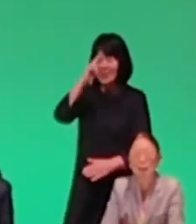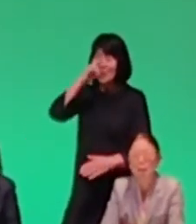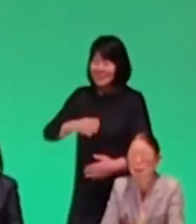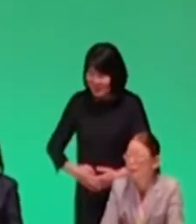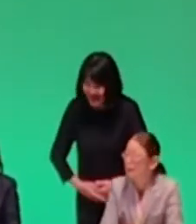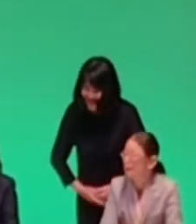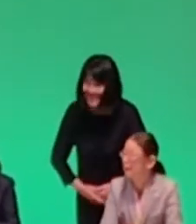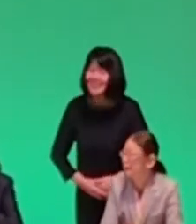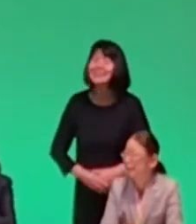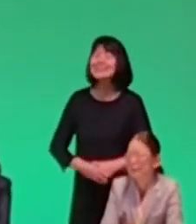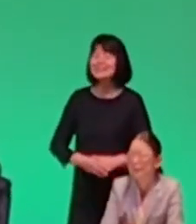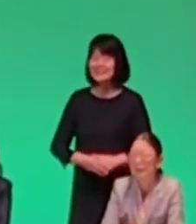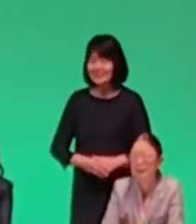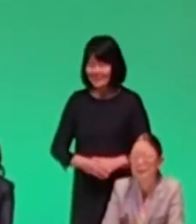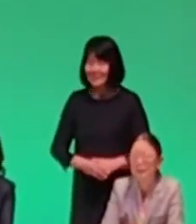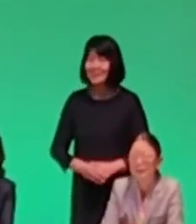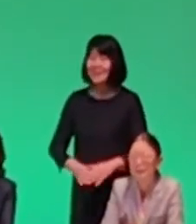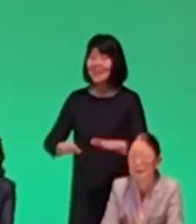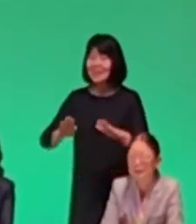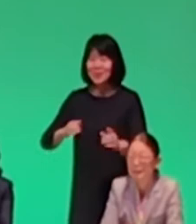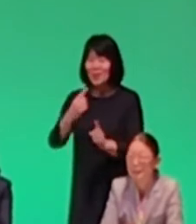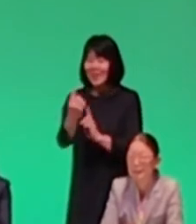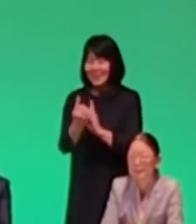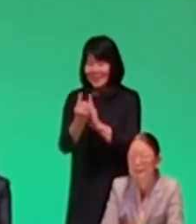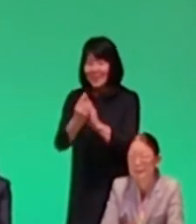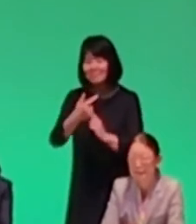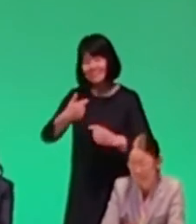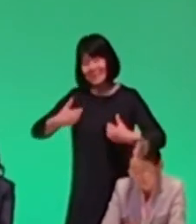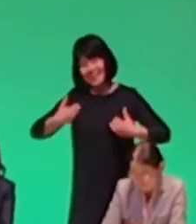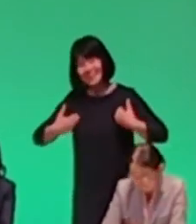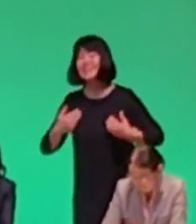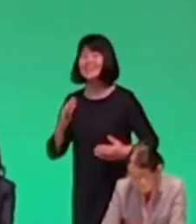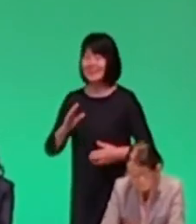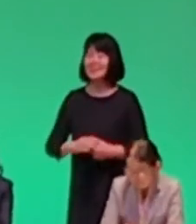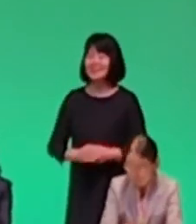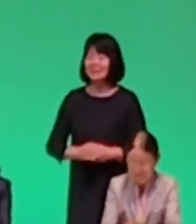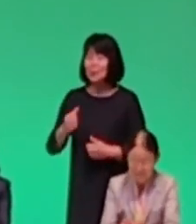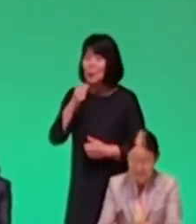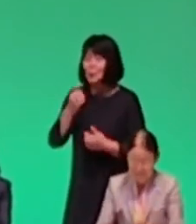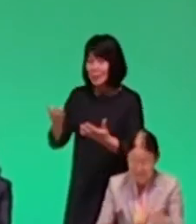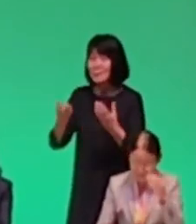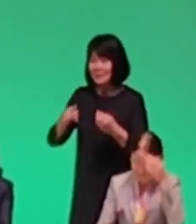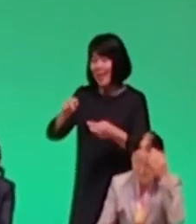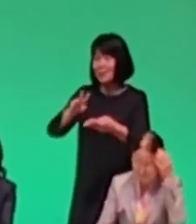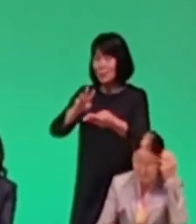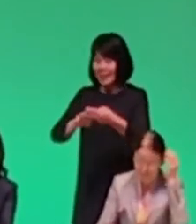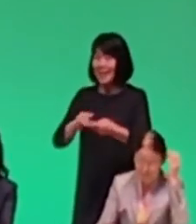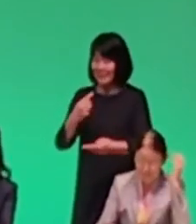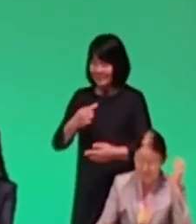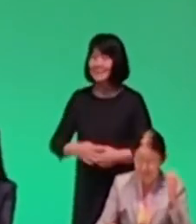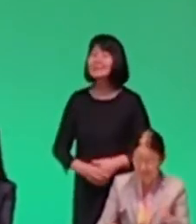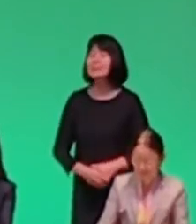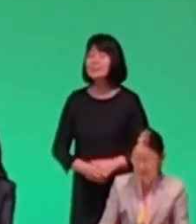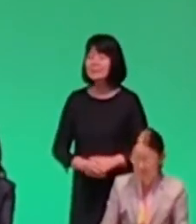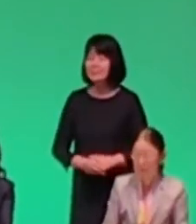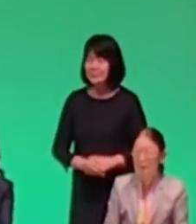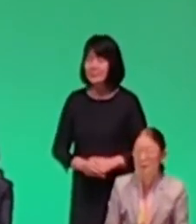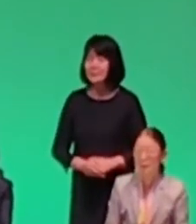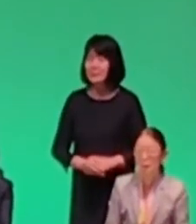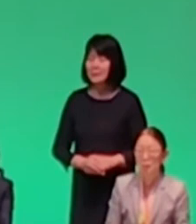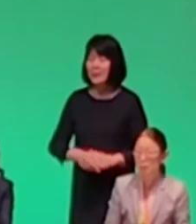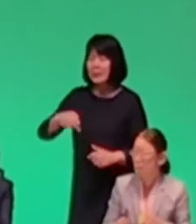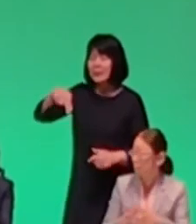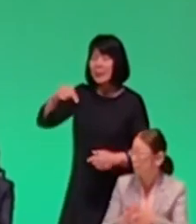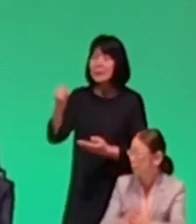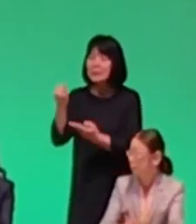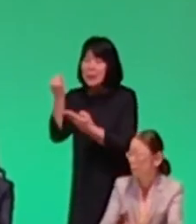は。今日お目にかかれて本当に嬉しく思います。ご紹介いただきました野田聖子でございます。ナミネ